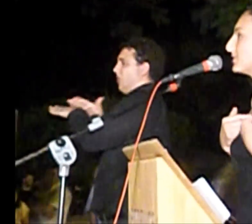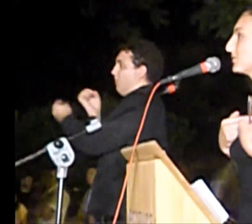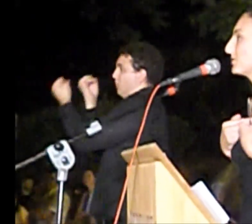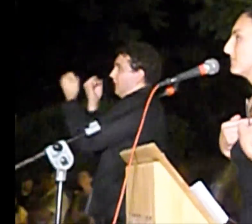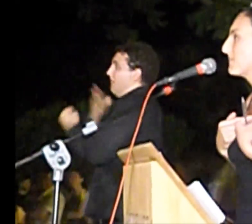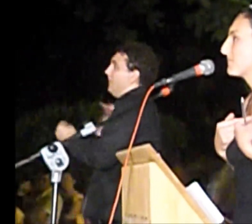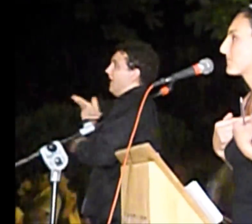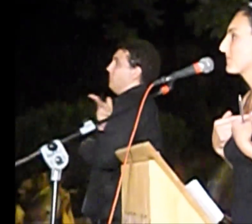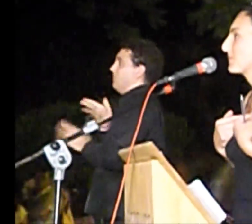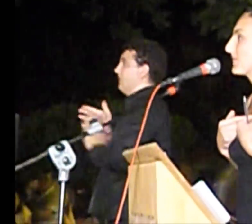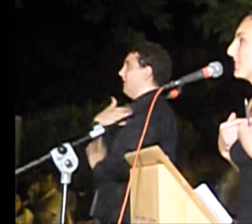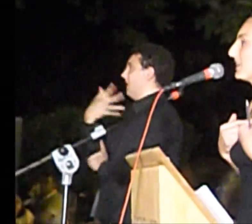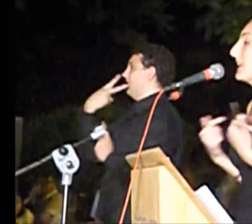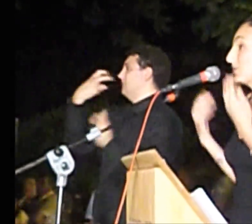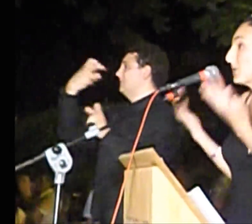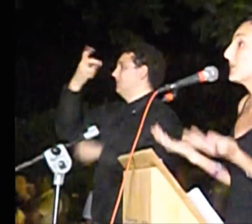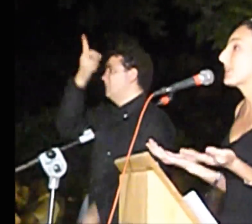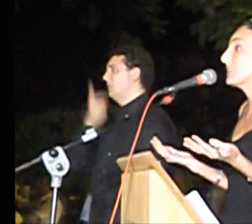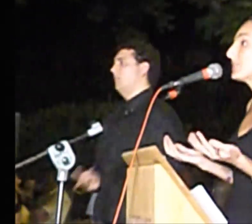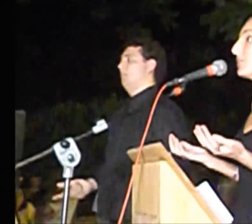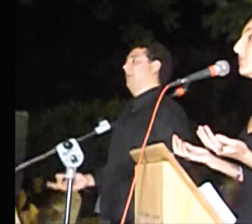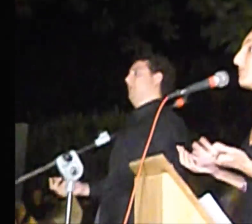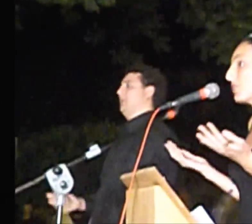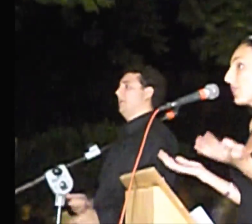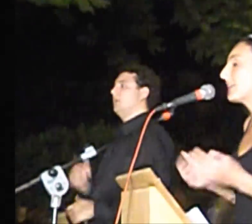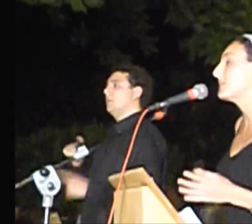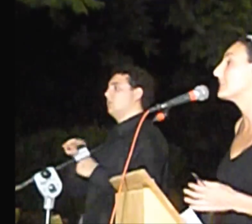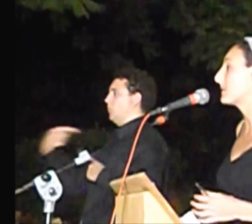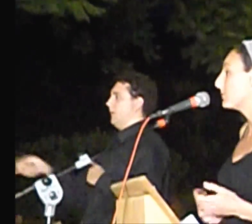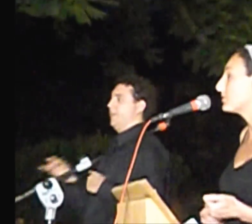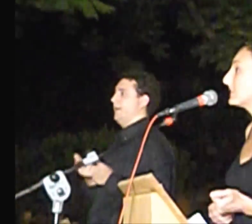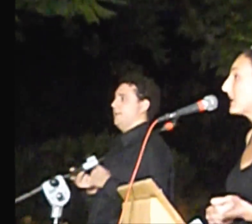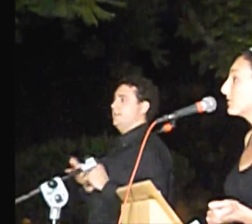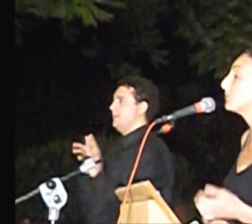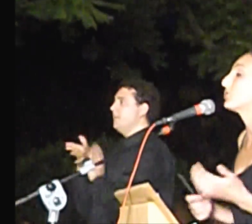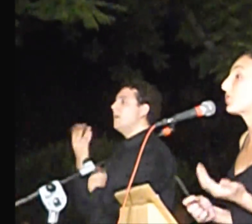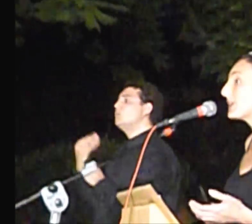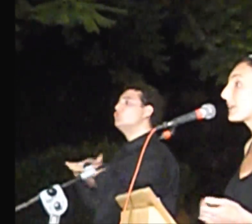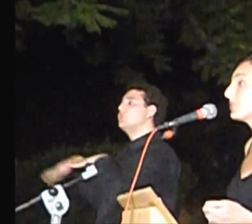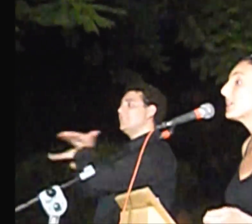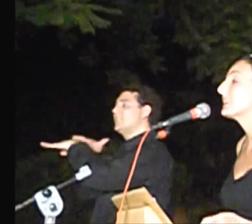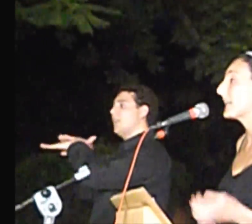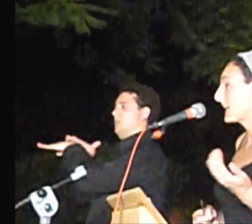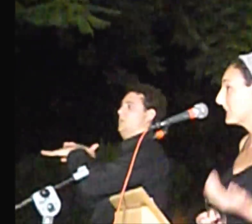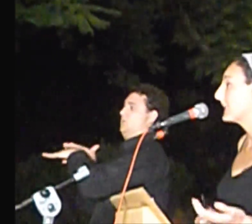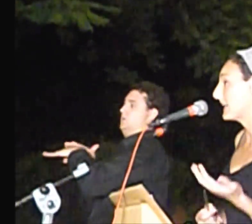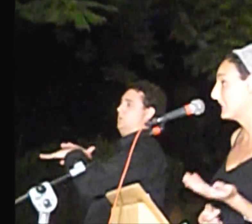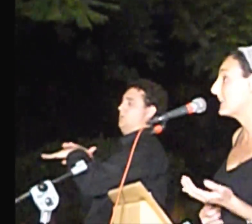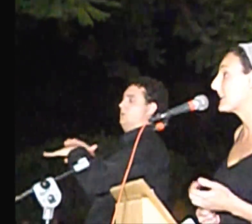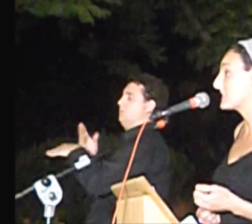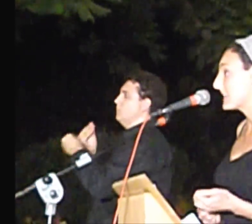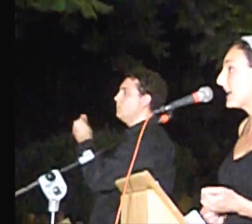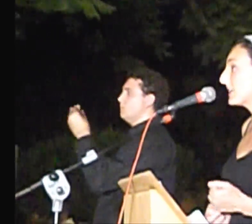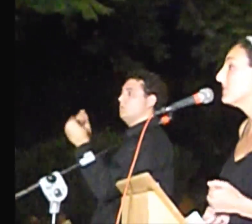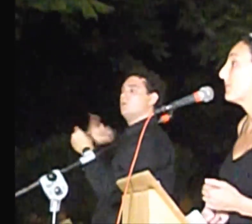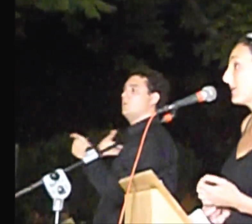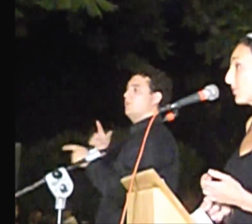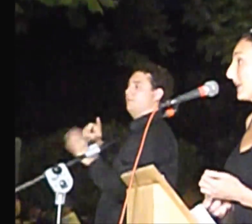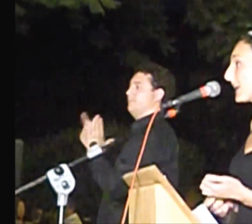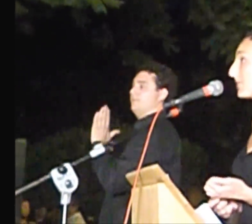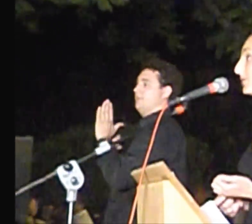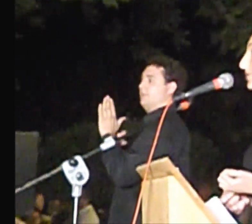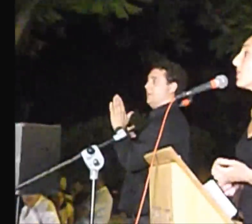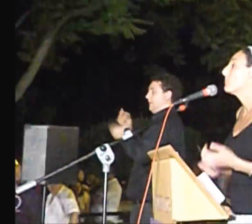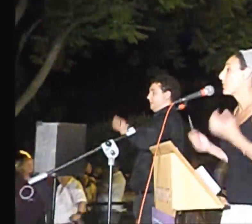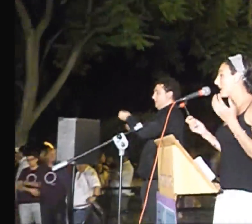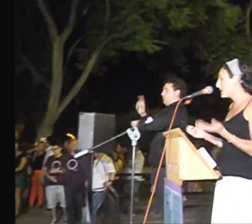nuestros derechos la consecuencia de esto lógicamente Es que muchos estados muchos gobiernos de dejarán de legislar para